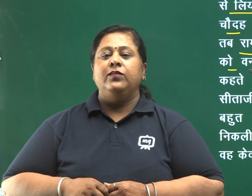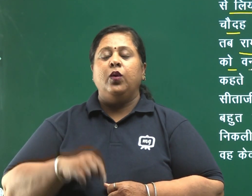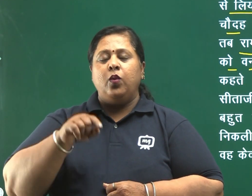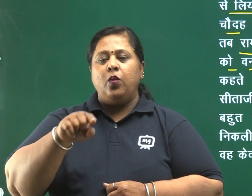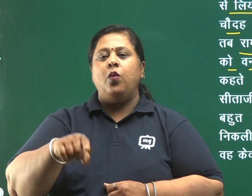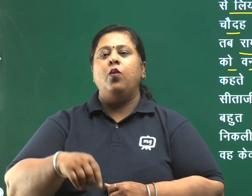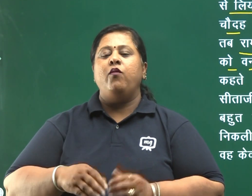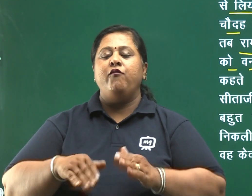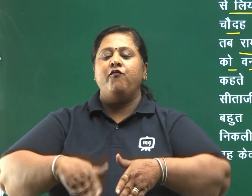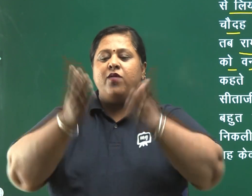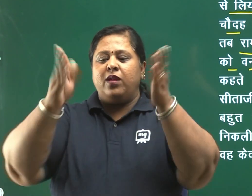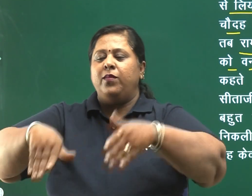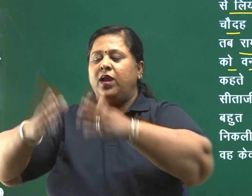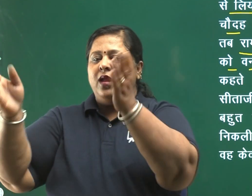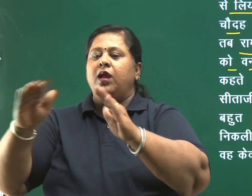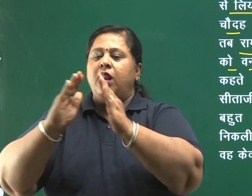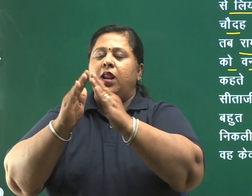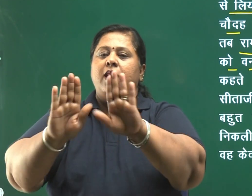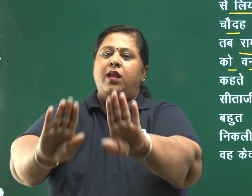को वन में रहना पड़ा।